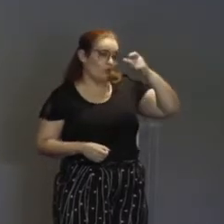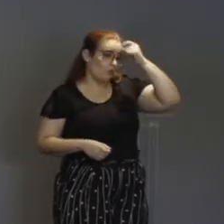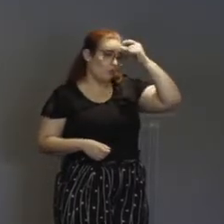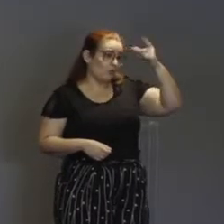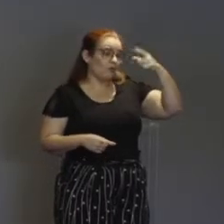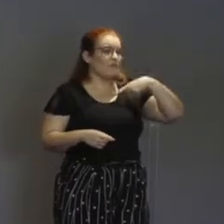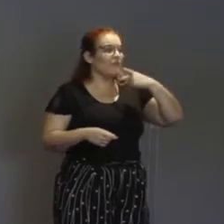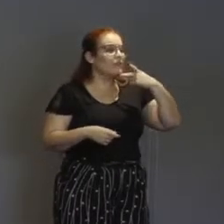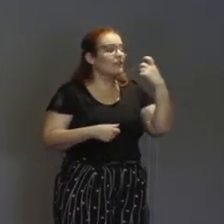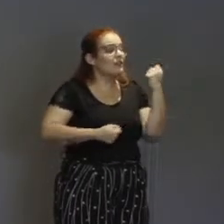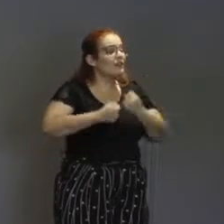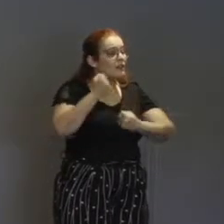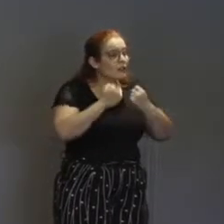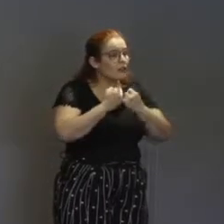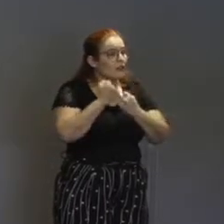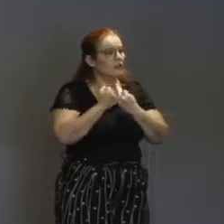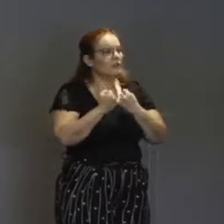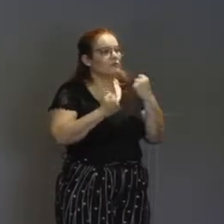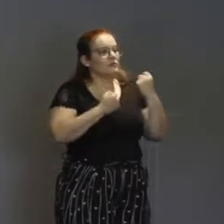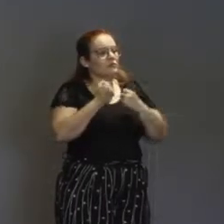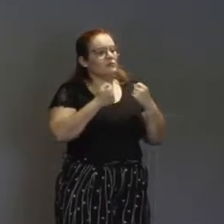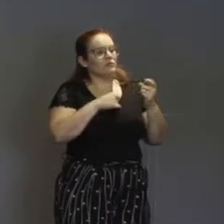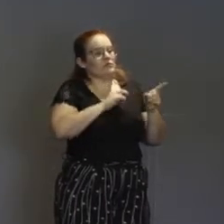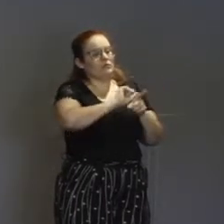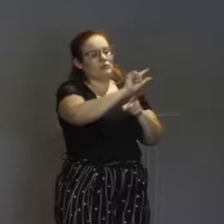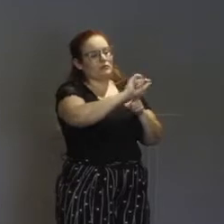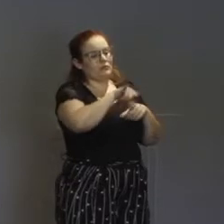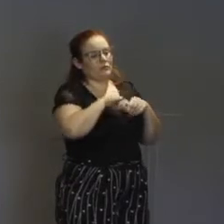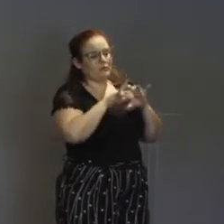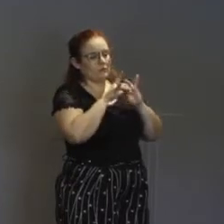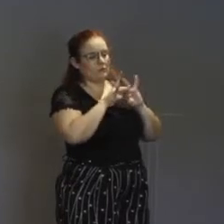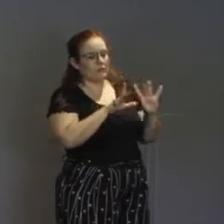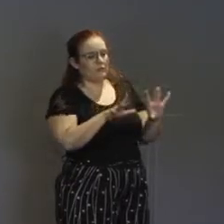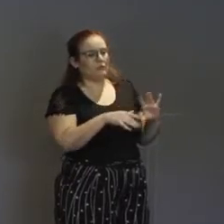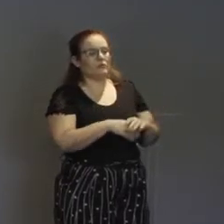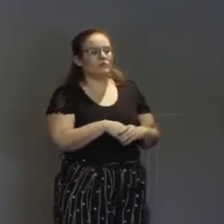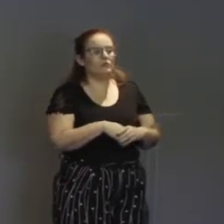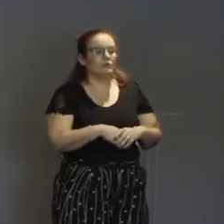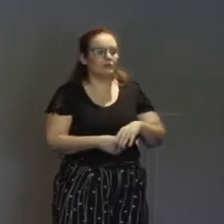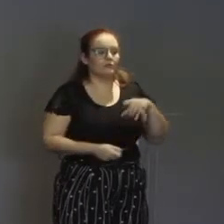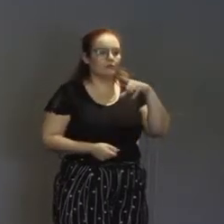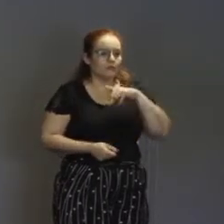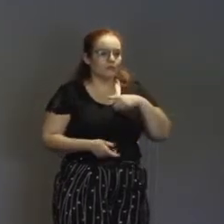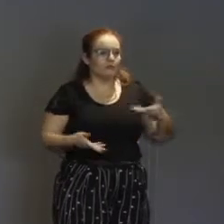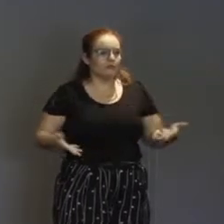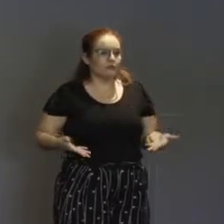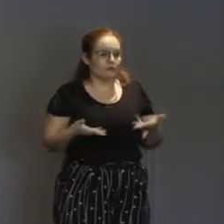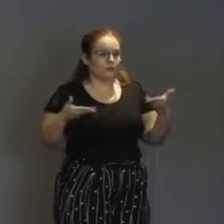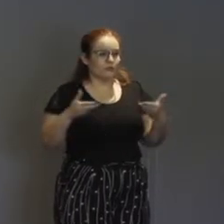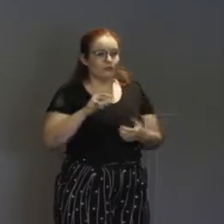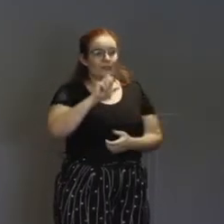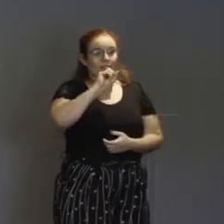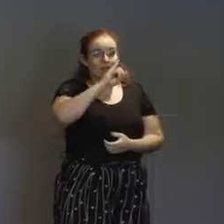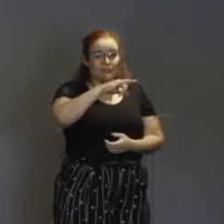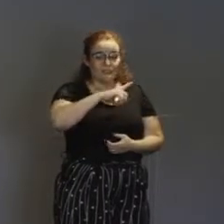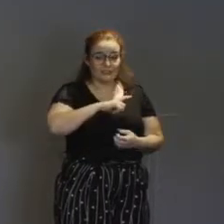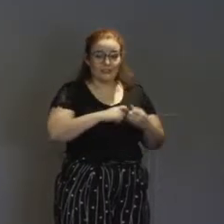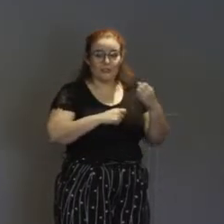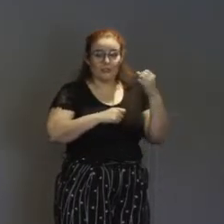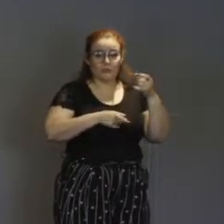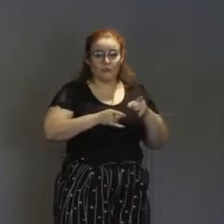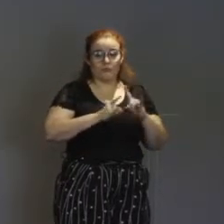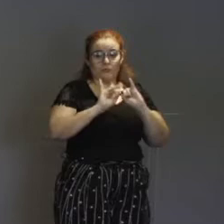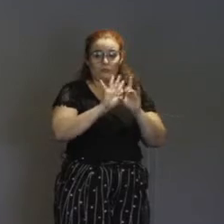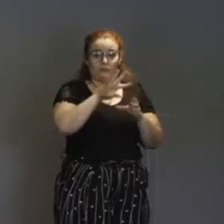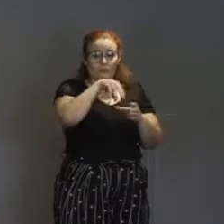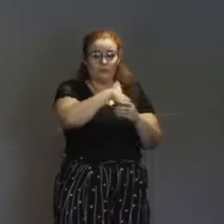carro, de você deixar o seu carro ser alugado quando você viaja. Tem iniciativas assim de alugar o seu carro quando está no condomínio. Aqui no